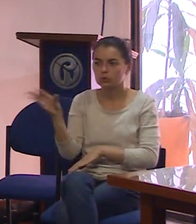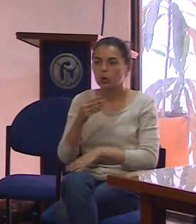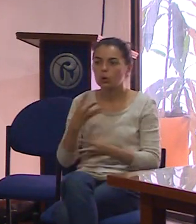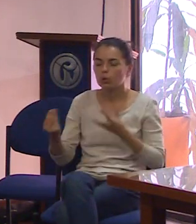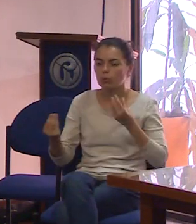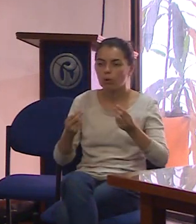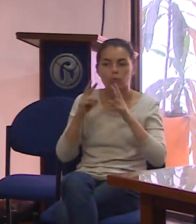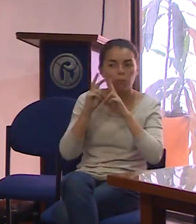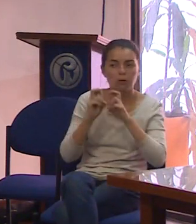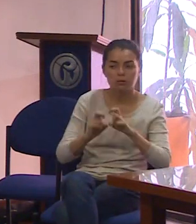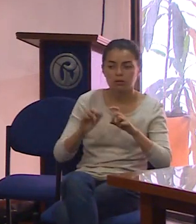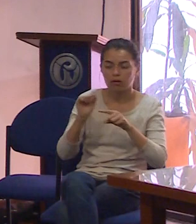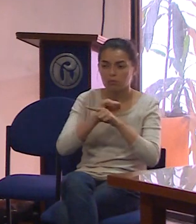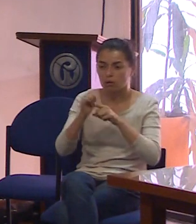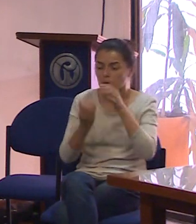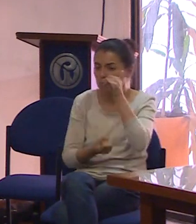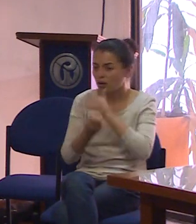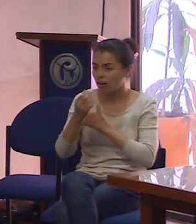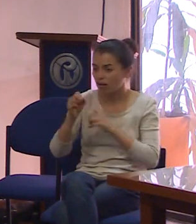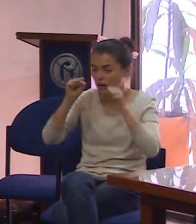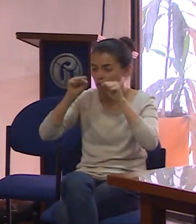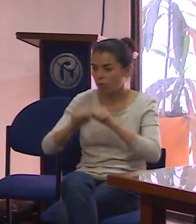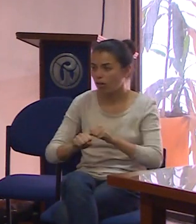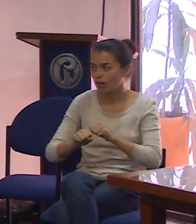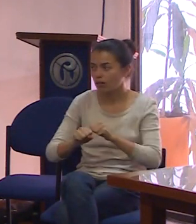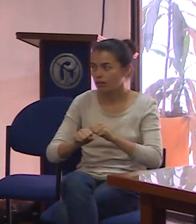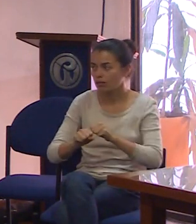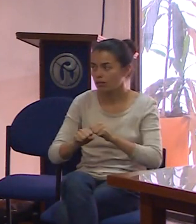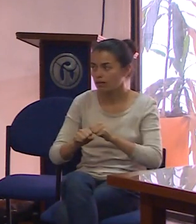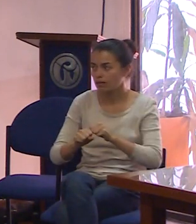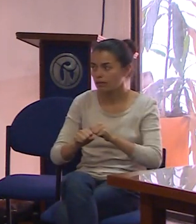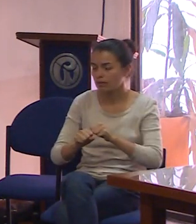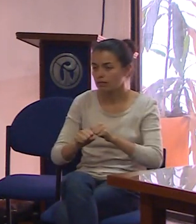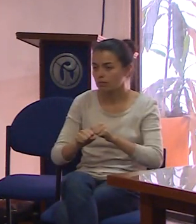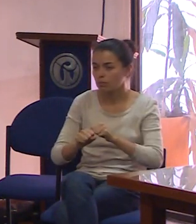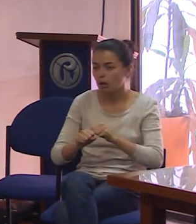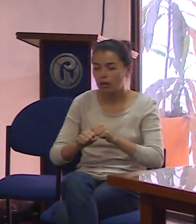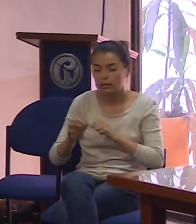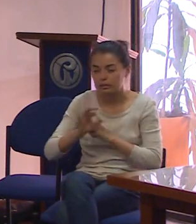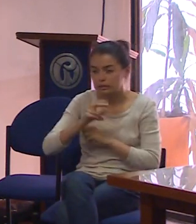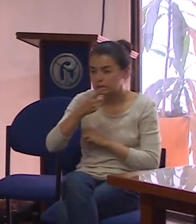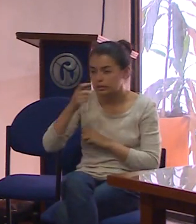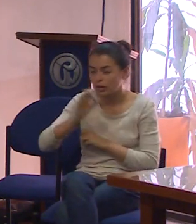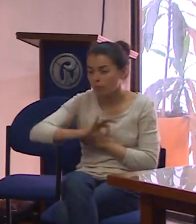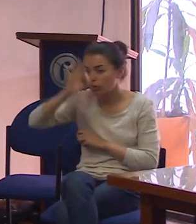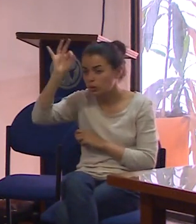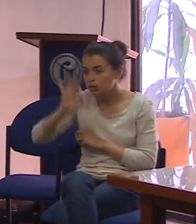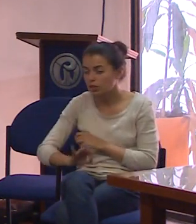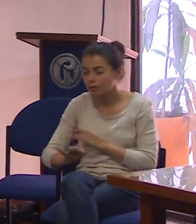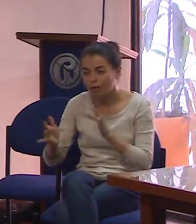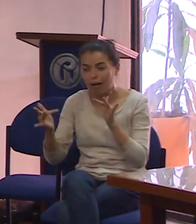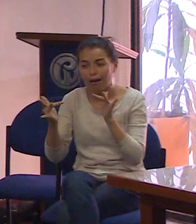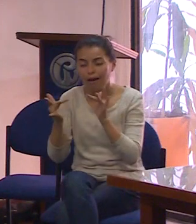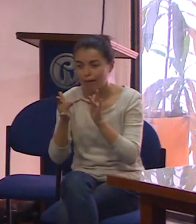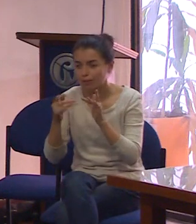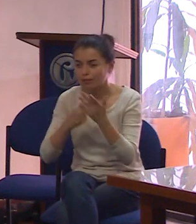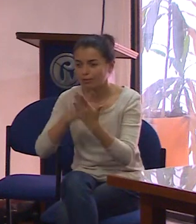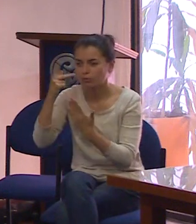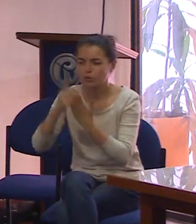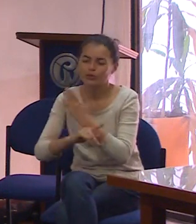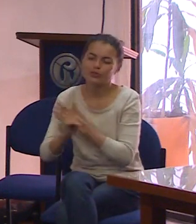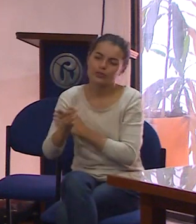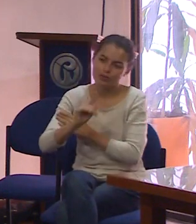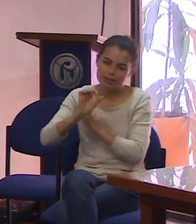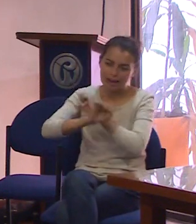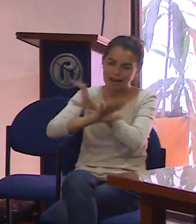desarrolla 100% a como fue proyectado, ni siquiera, porque eso es con natural a la investigación. En